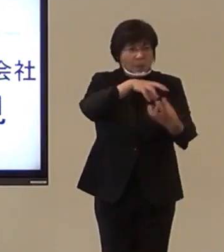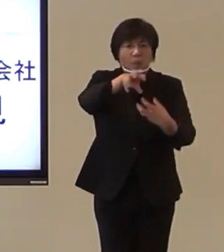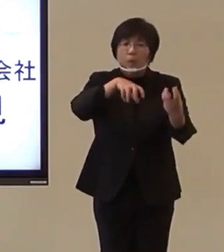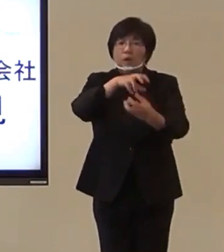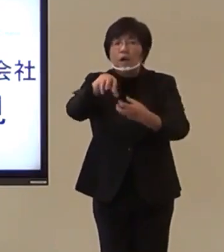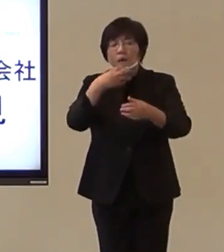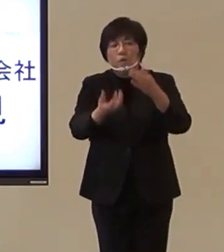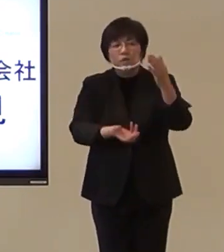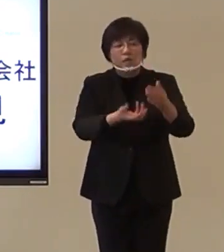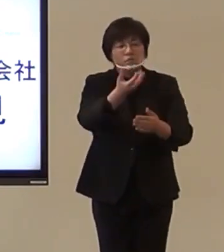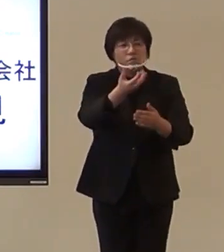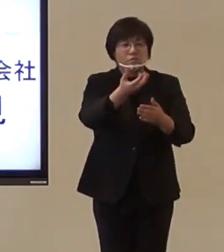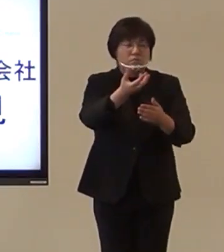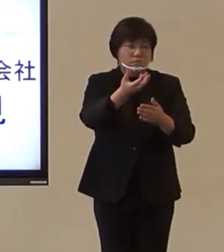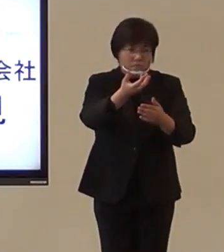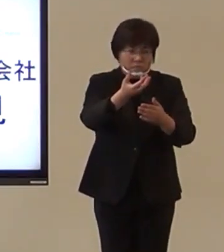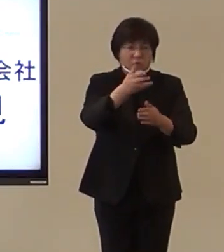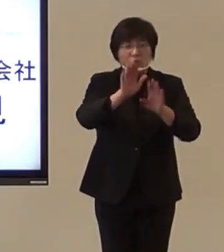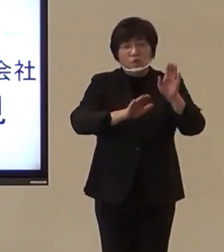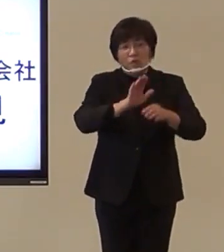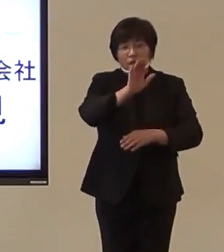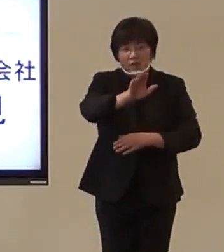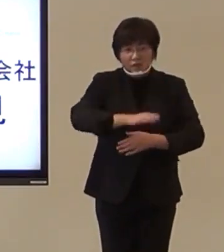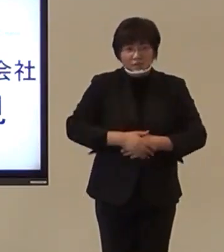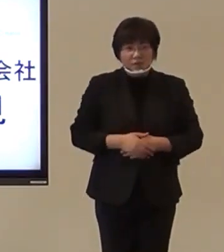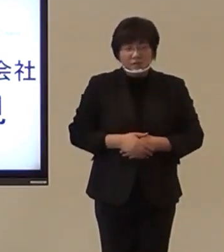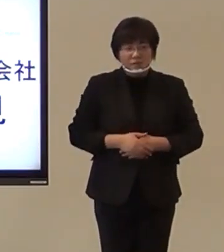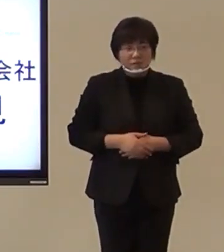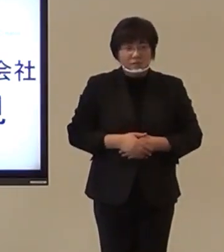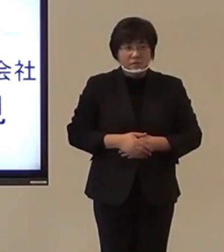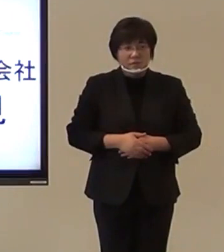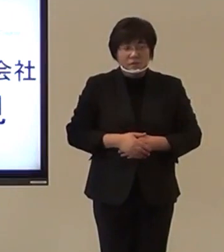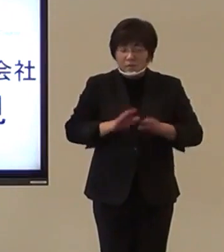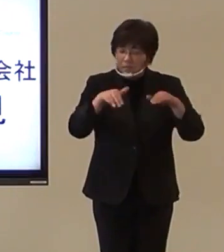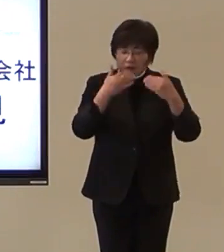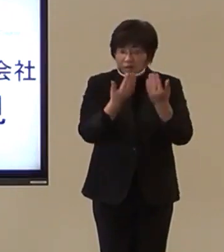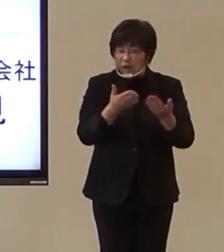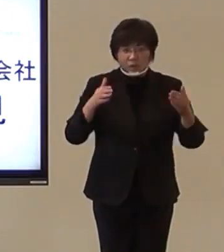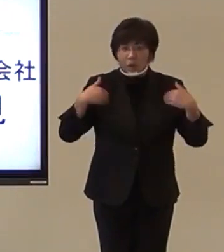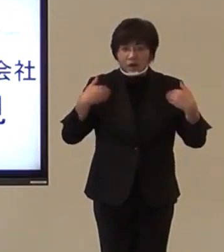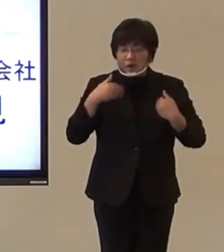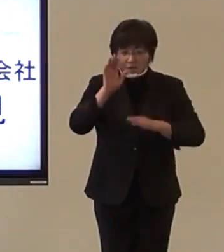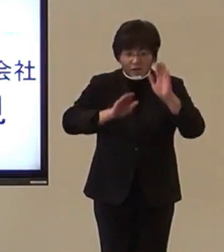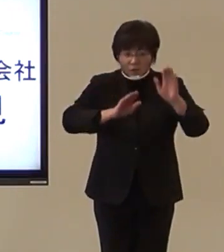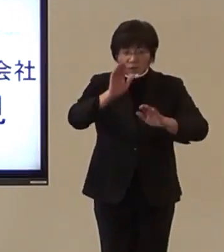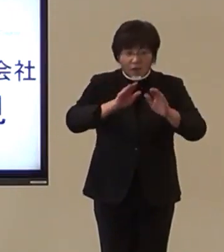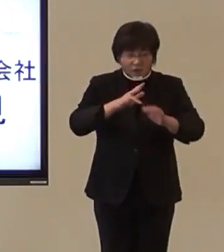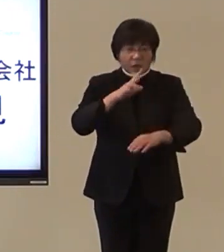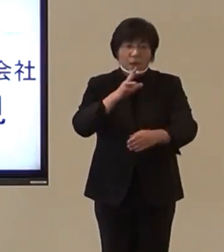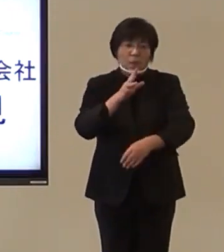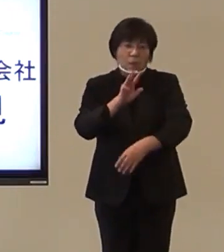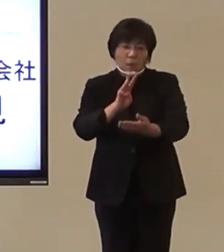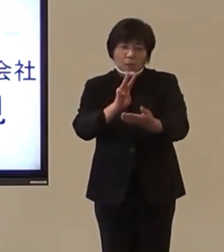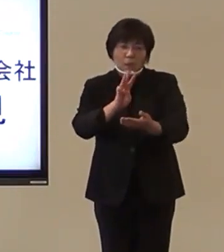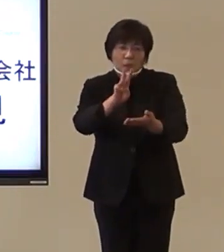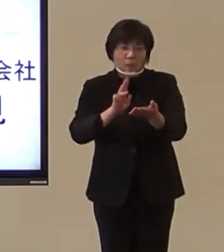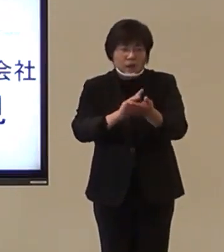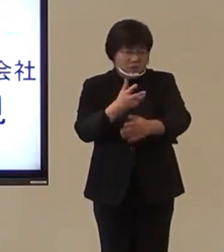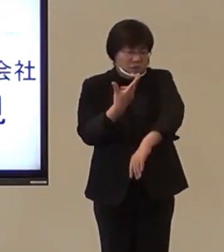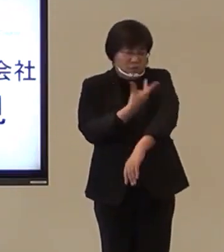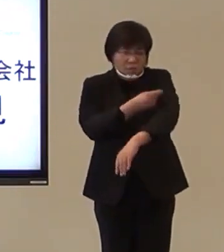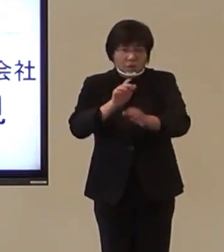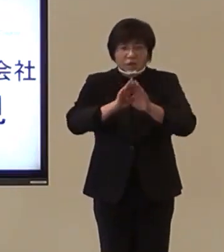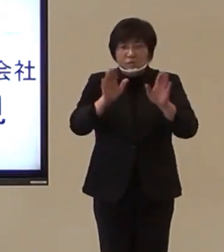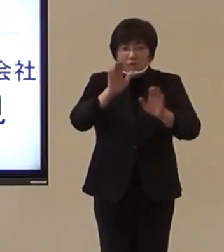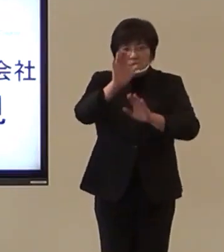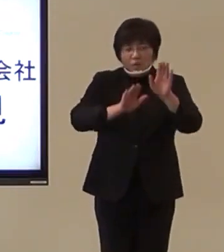言ではありません。むしろ逆に言えば何も知らない。それから私ども昨日までニセコ地区にも行ってまいりました